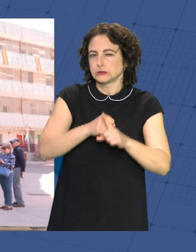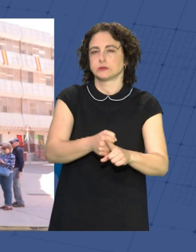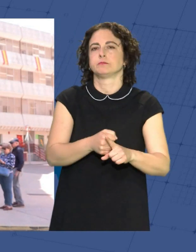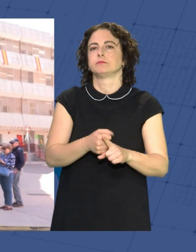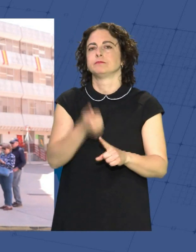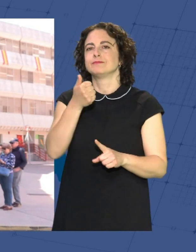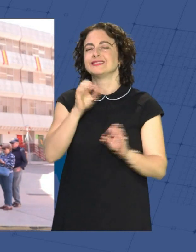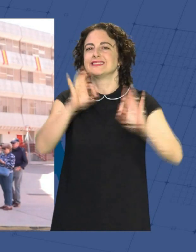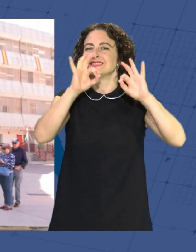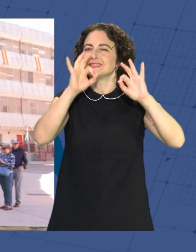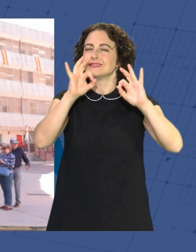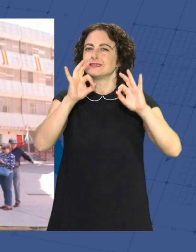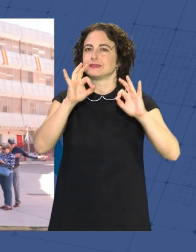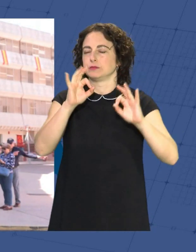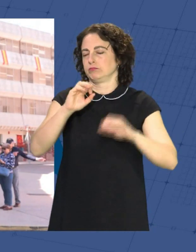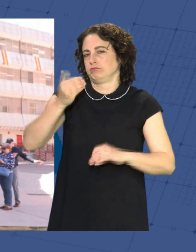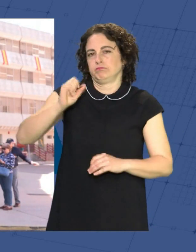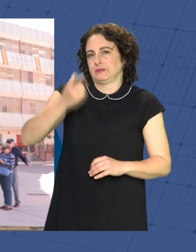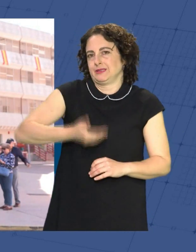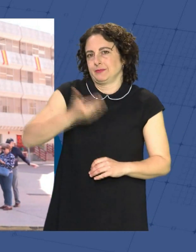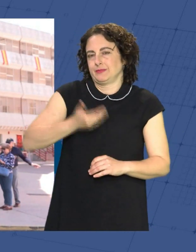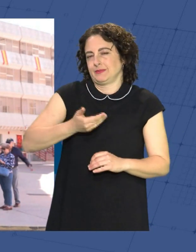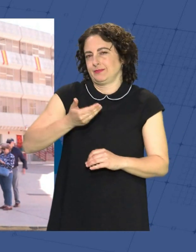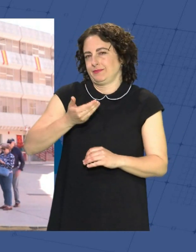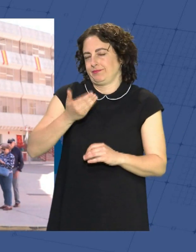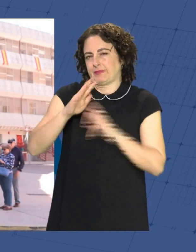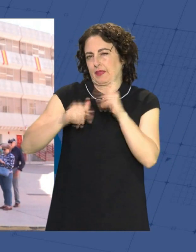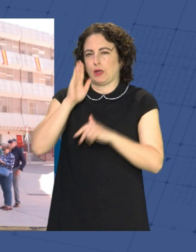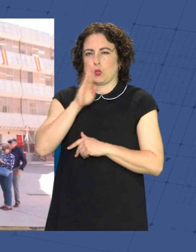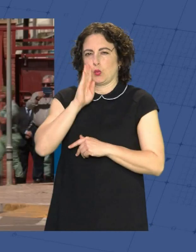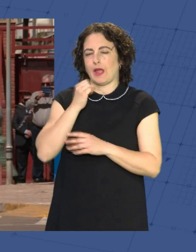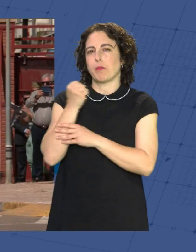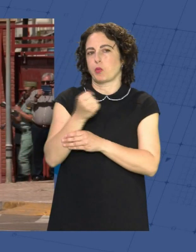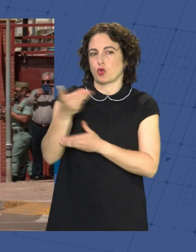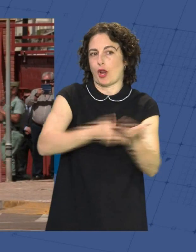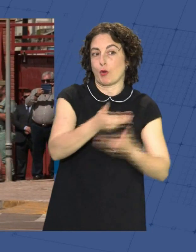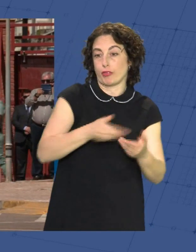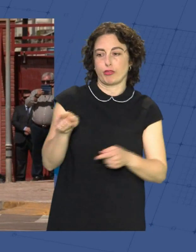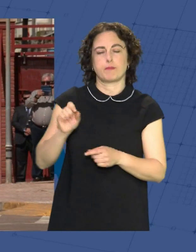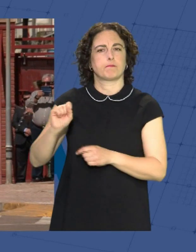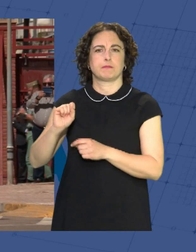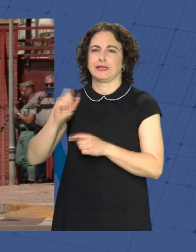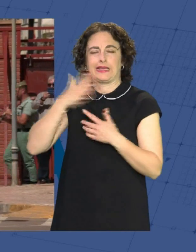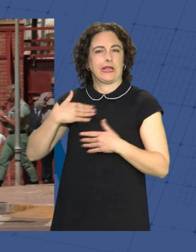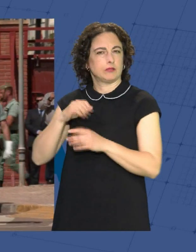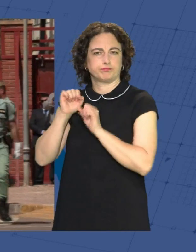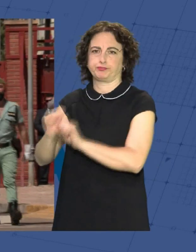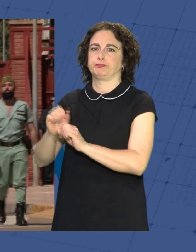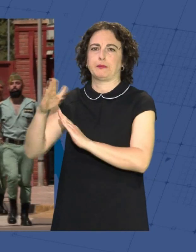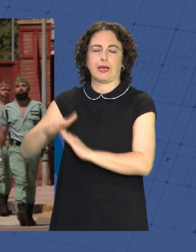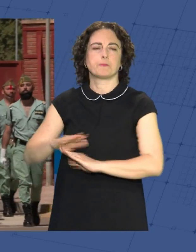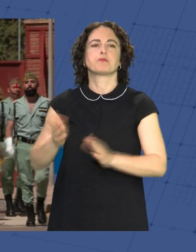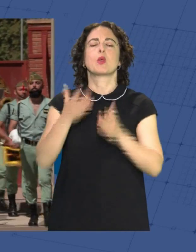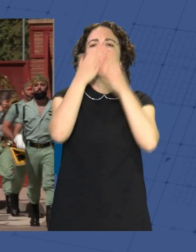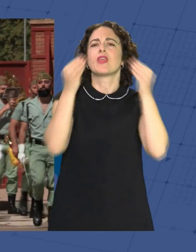insisto, de una pata muy importante de la actividad criminal como es el apoyo logístico. Durante el pasado año, la Guardia Civil de Almería ha